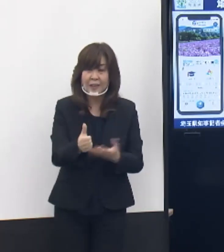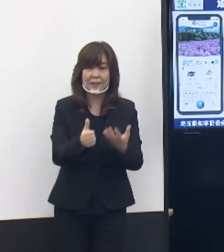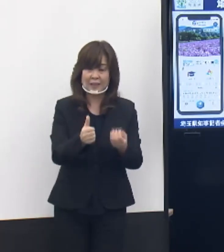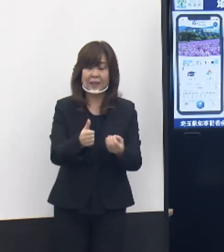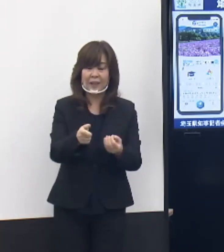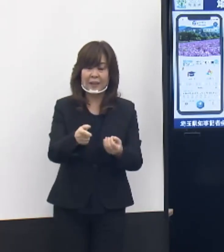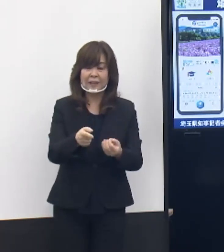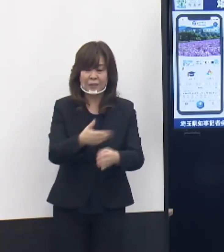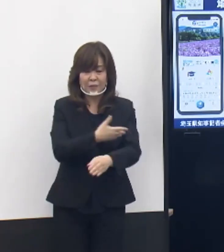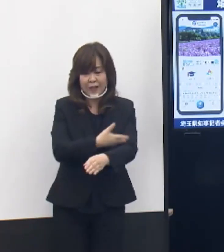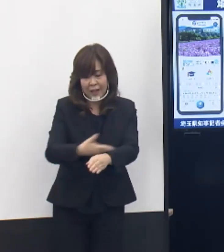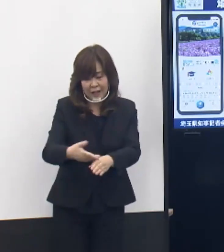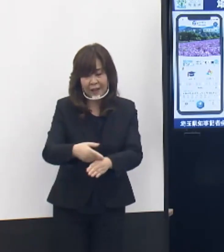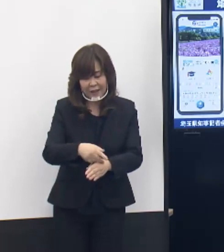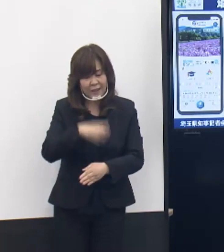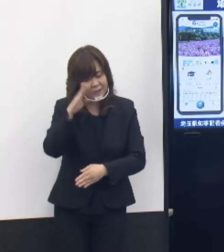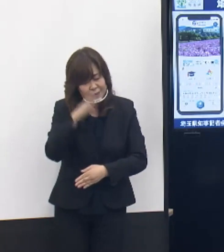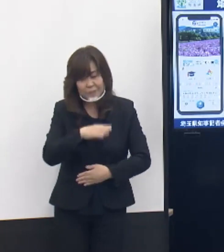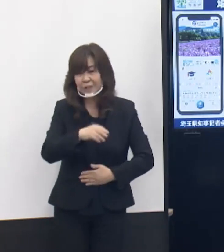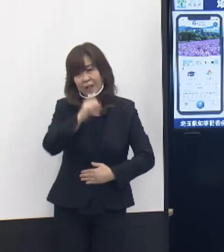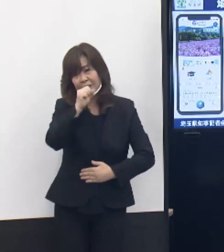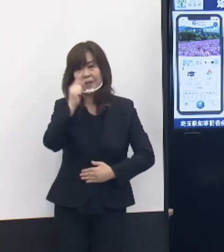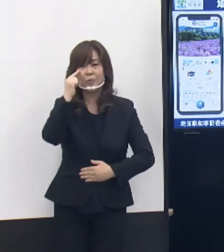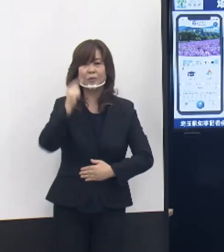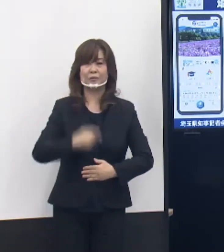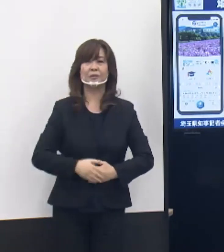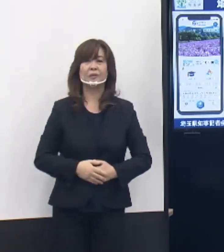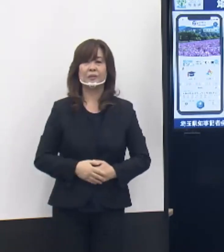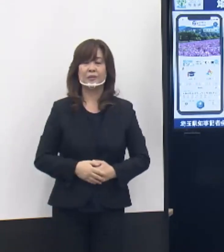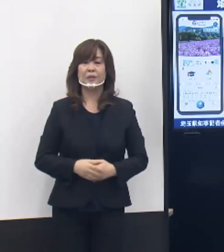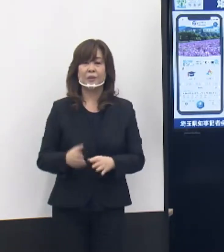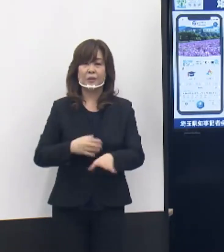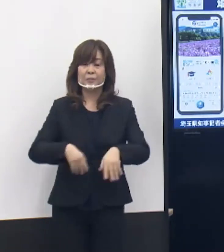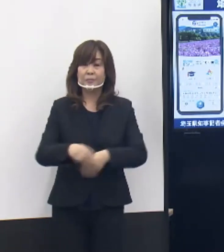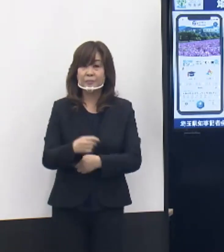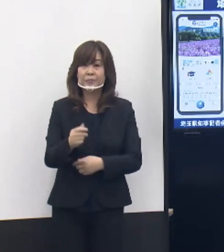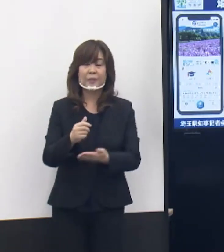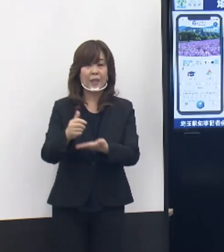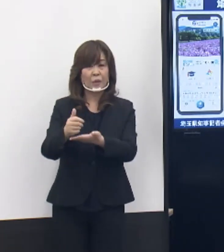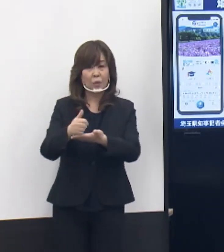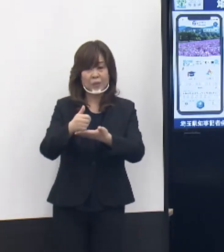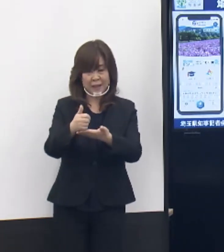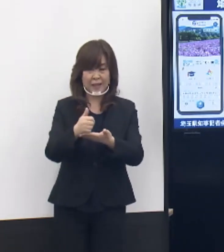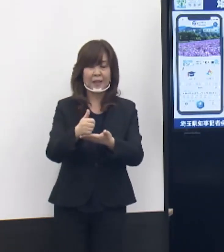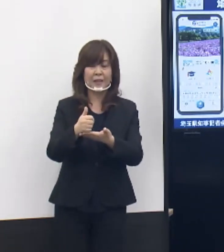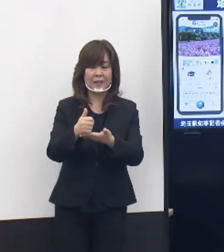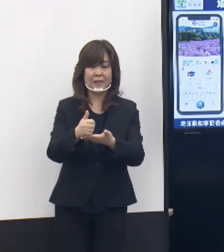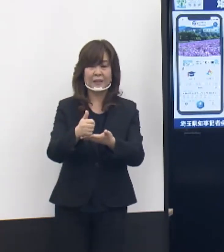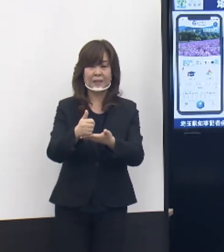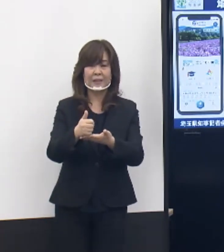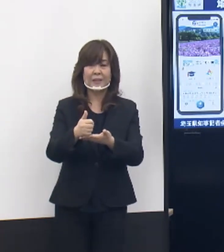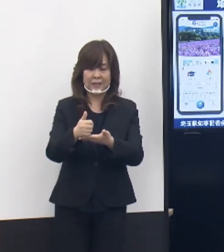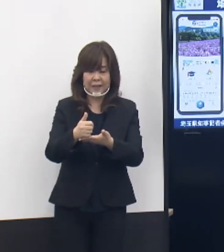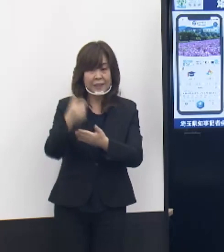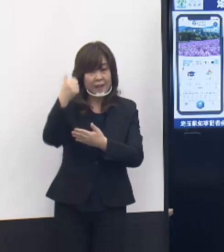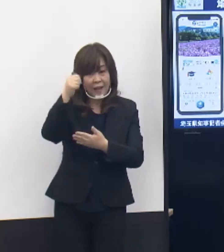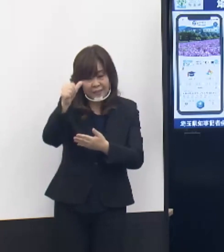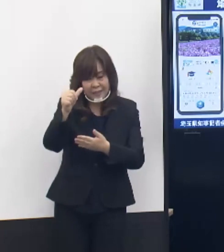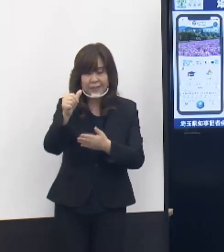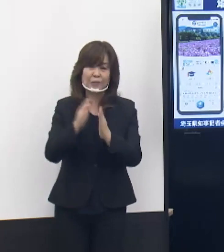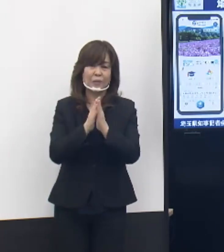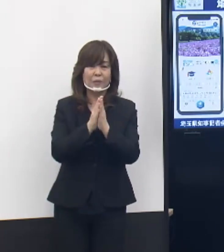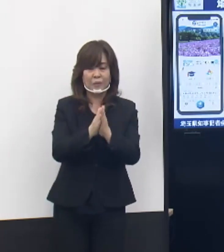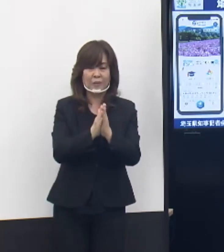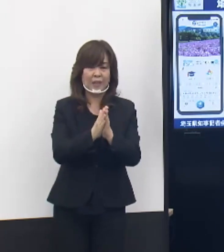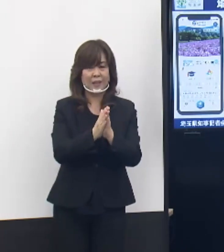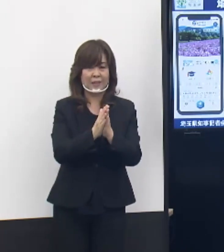てはスムーズだなと思いました。ただその一方で、来店客にアンケートをお願いしてくださいと、記入してくださいと、こういうふうに我